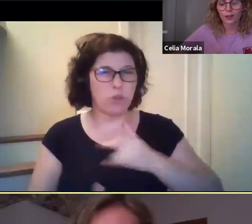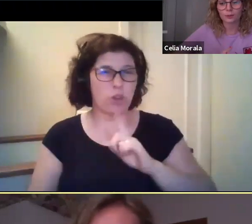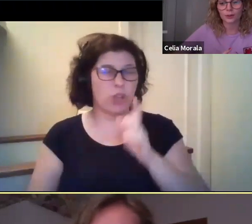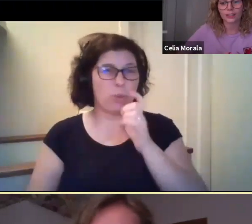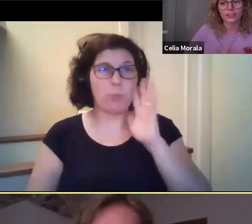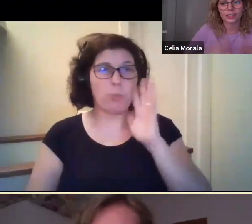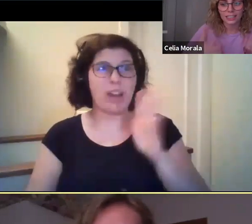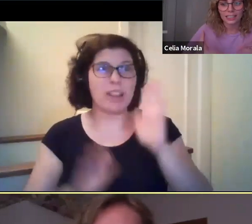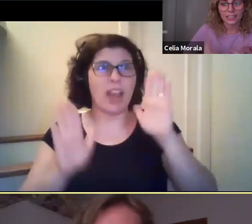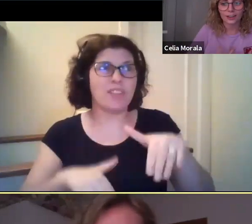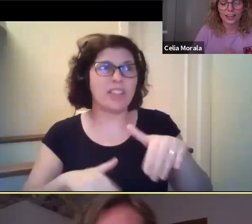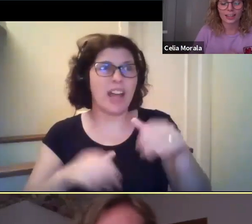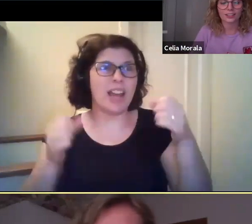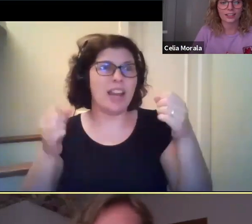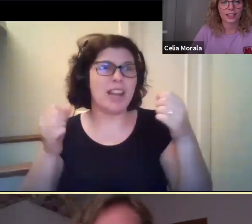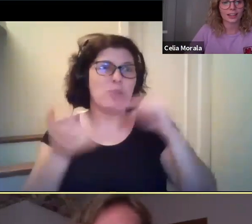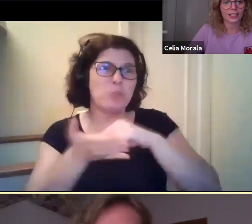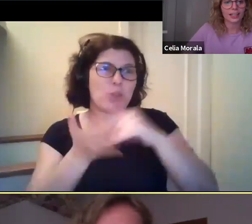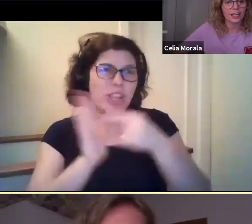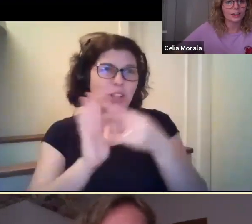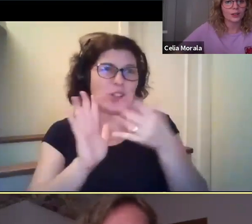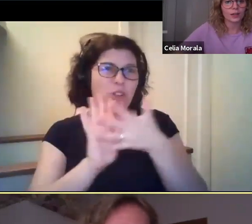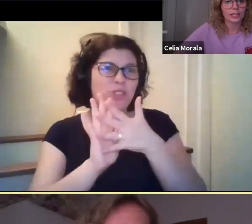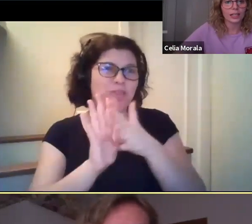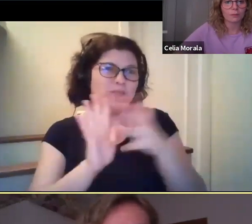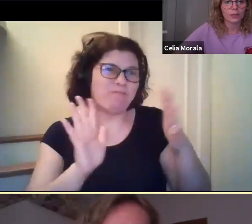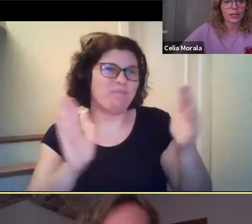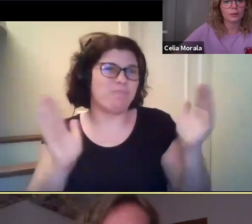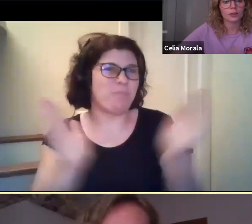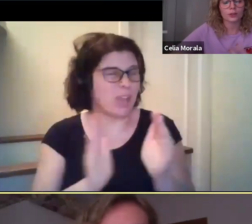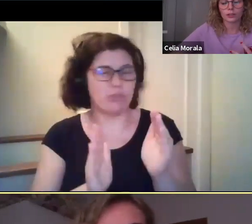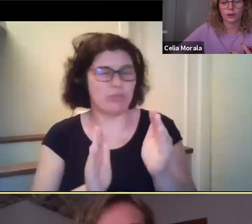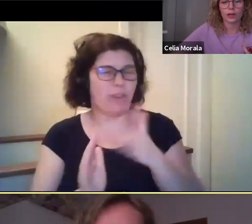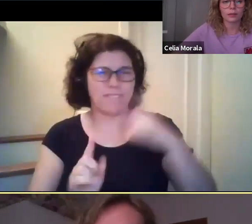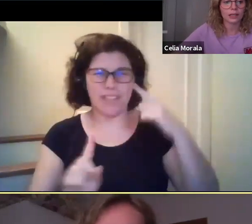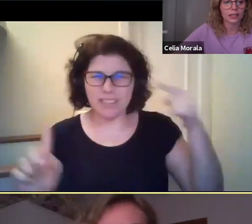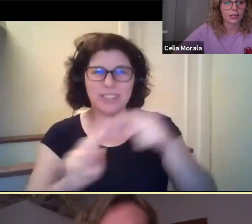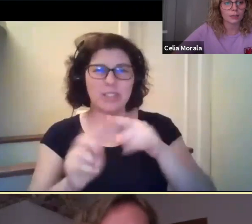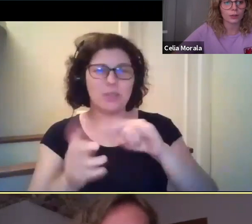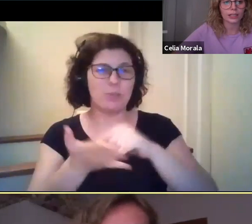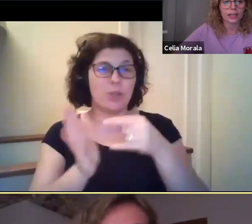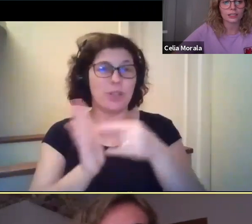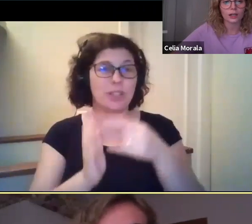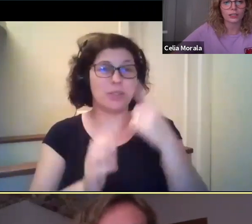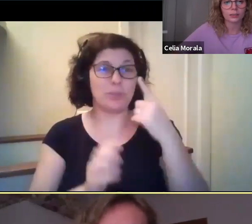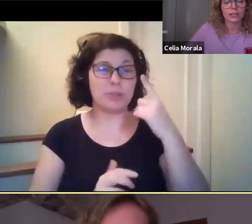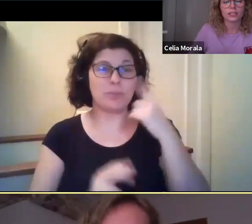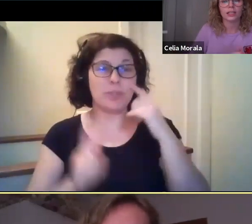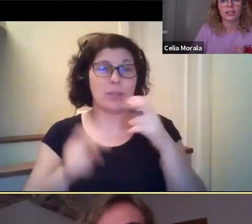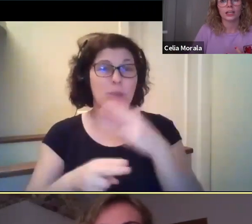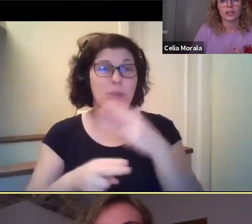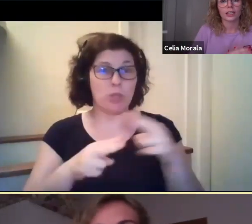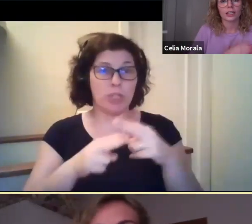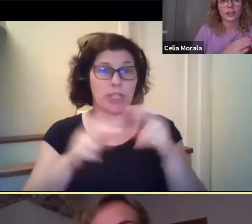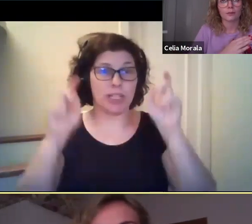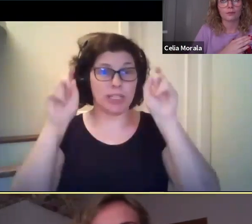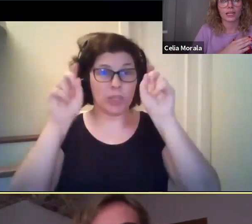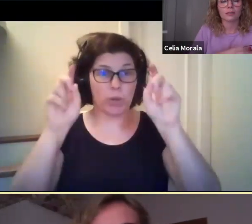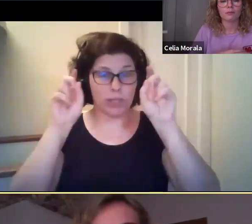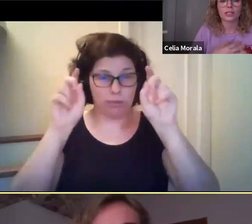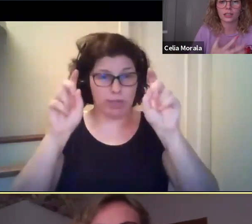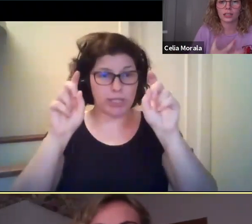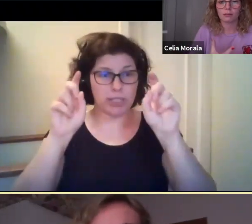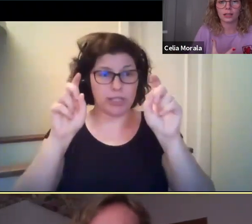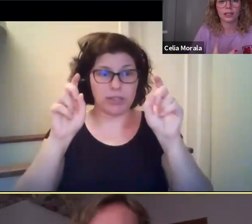de lado los proyectos, y creo que ahí es donde hay que hacer todo el hincapié, pero sobre todo a nivel de políticas educativas